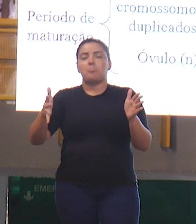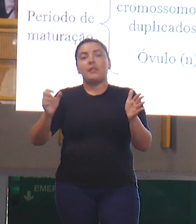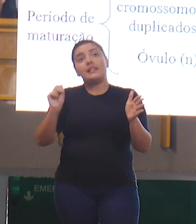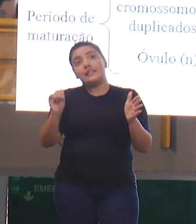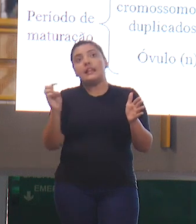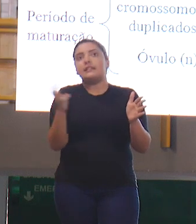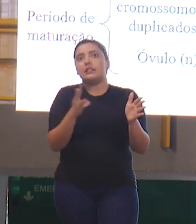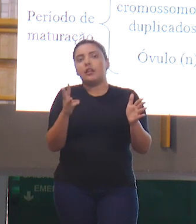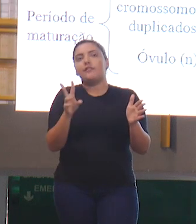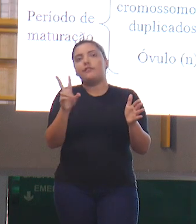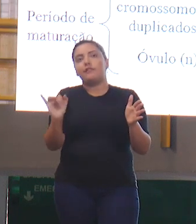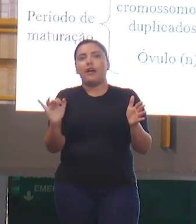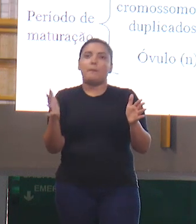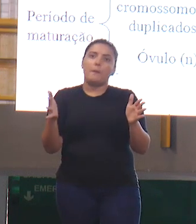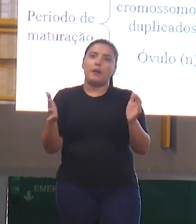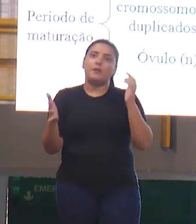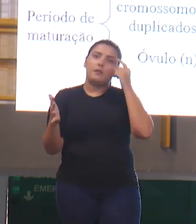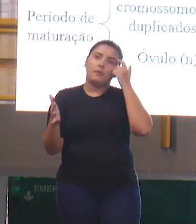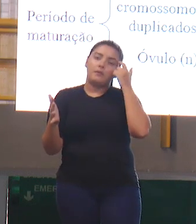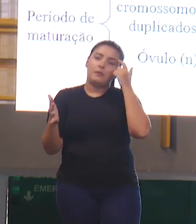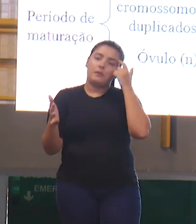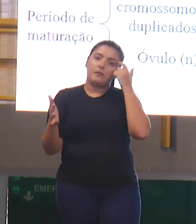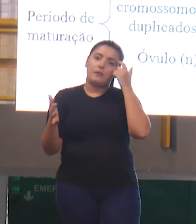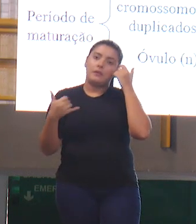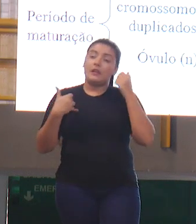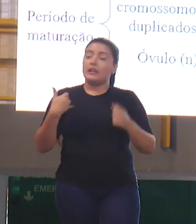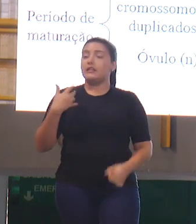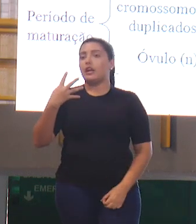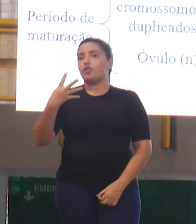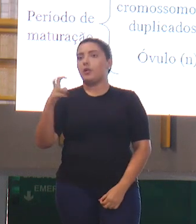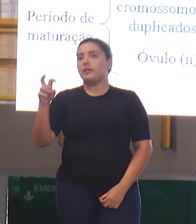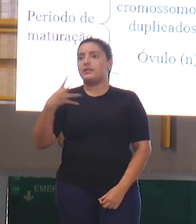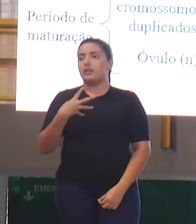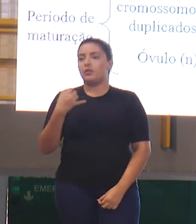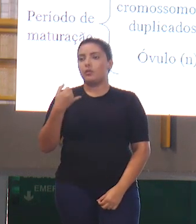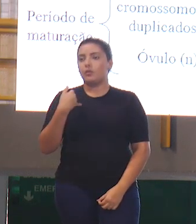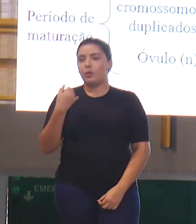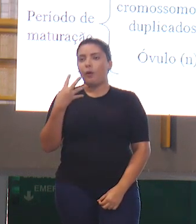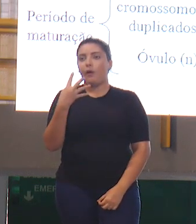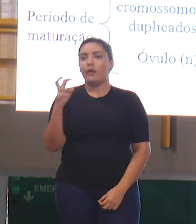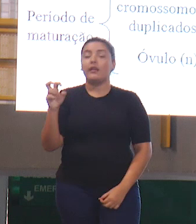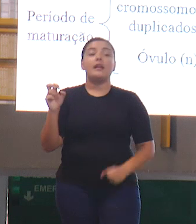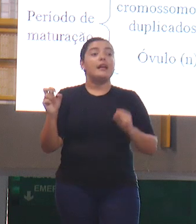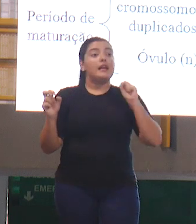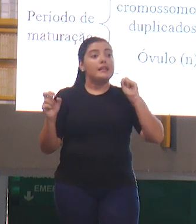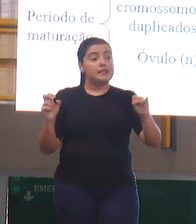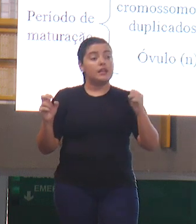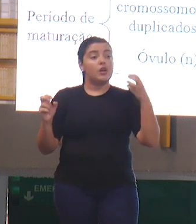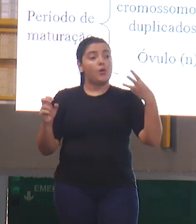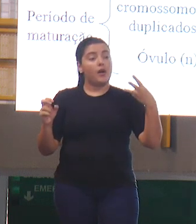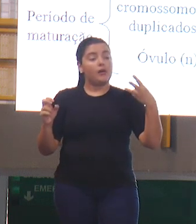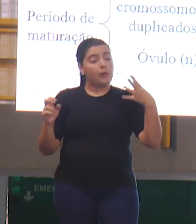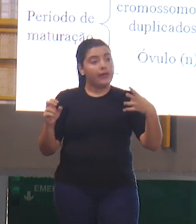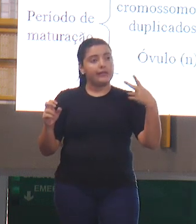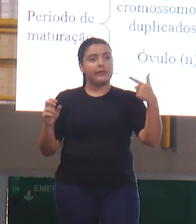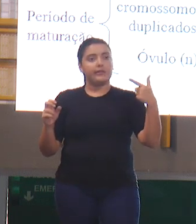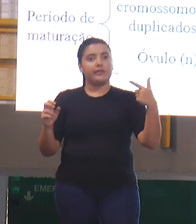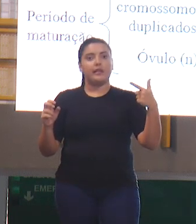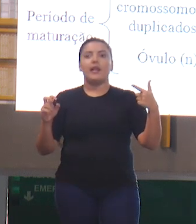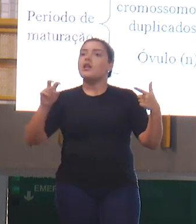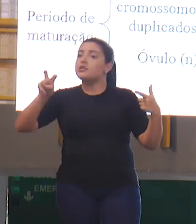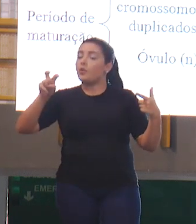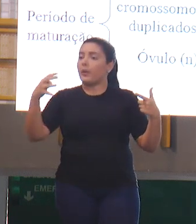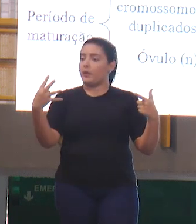33, vai ser em torno de 45 anos. Se for 42, vai ser em torno de